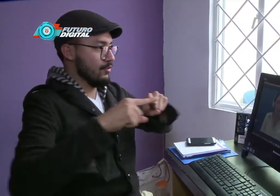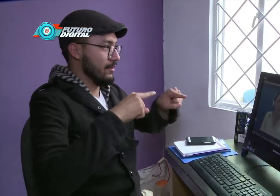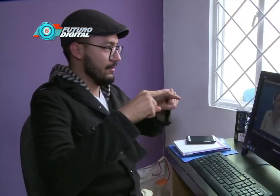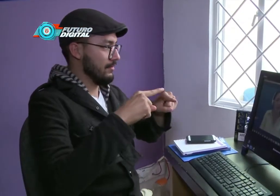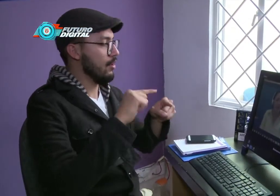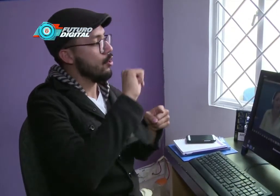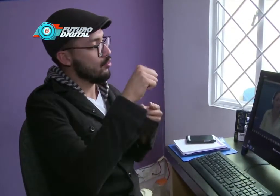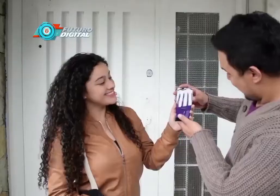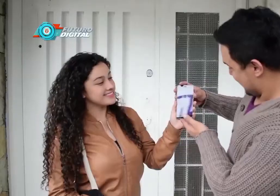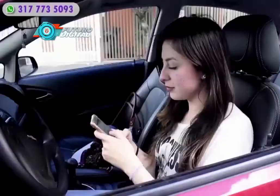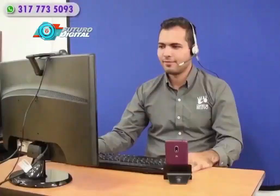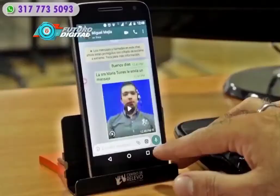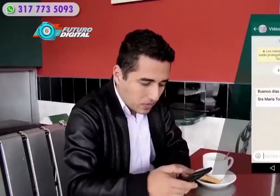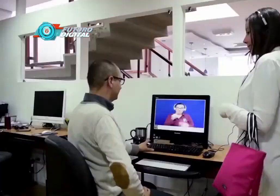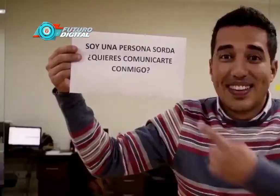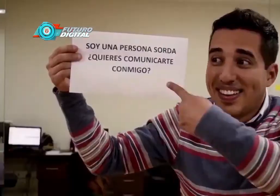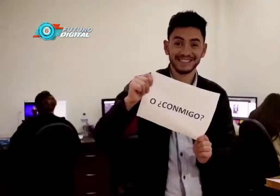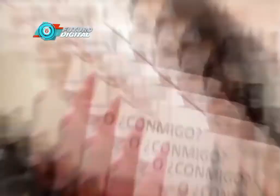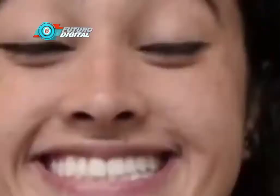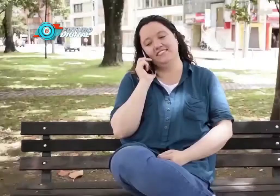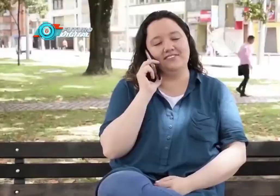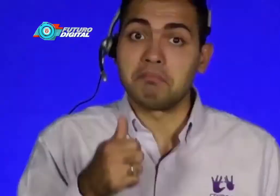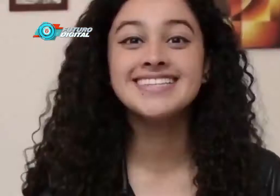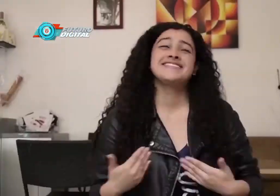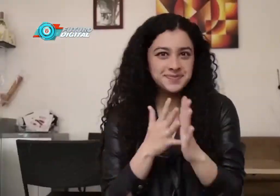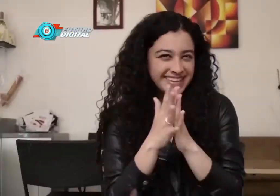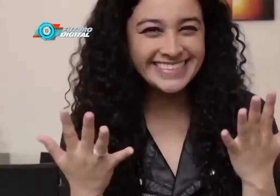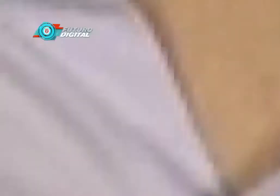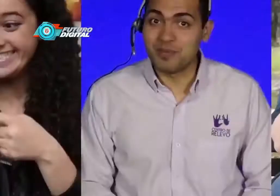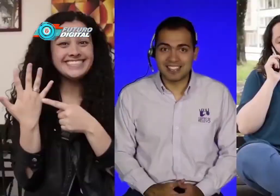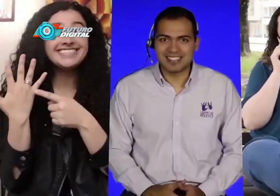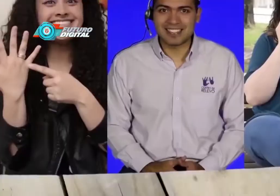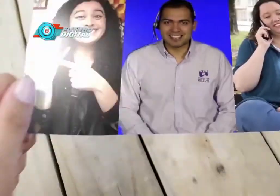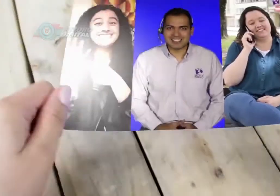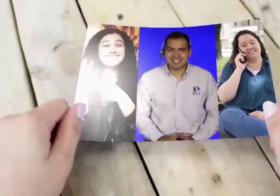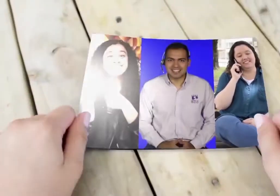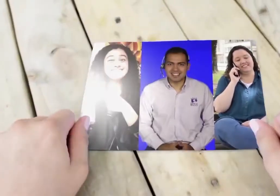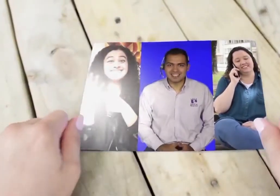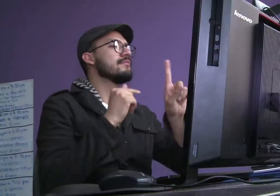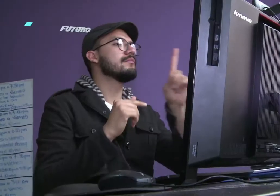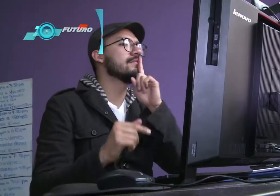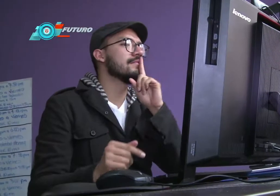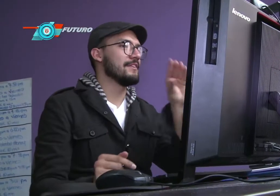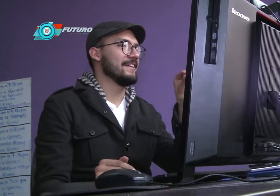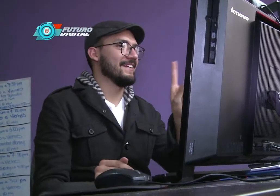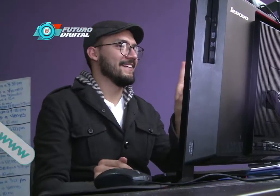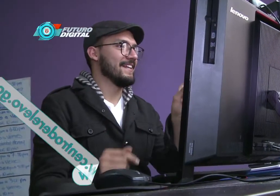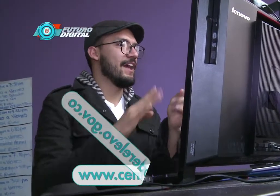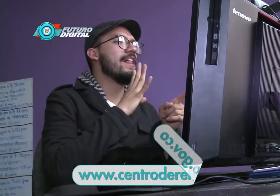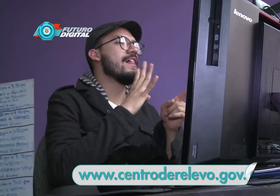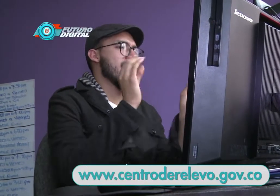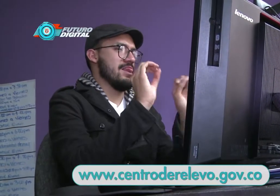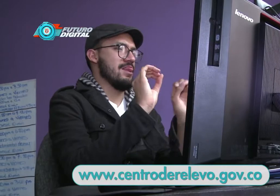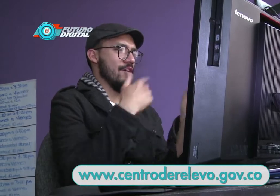oyentes, logrando así, beneficiando que nuestra población sorda tenga acceso a la tecnología y a la información en Colombia. A través de la